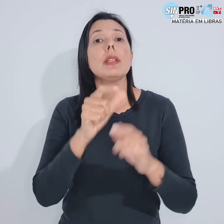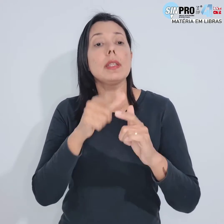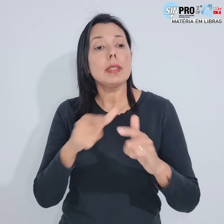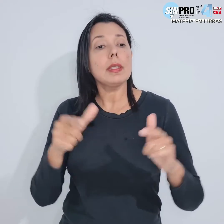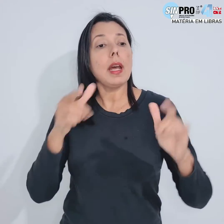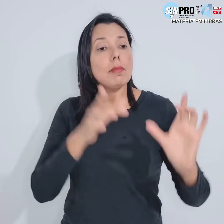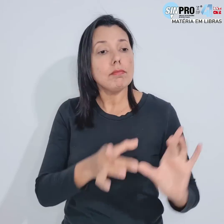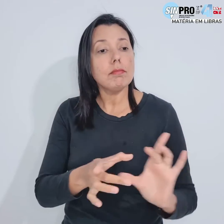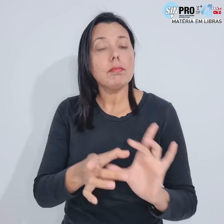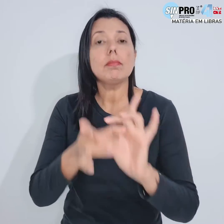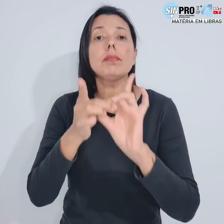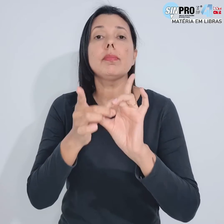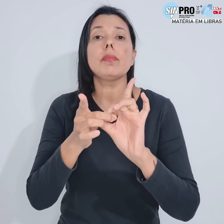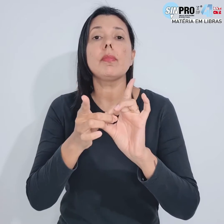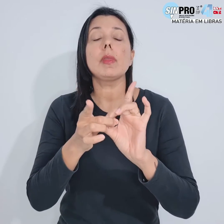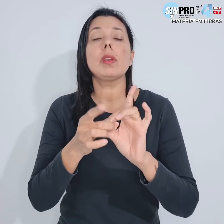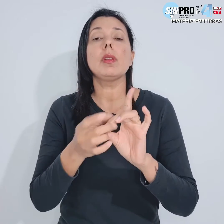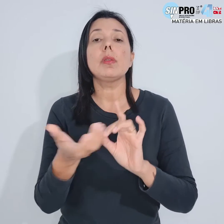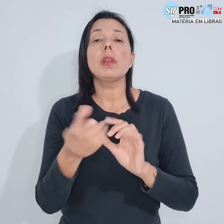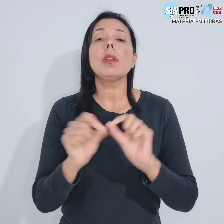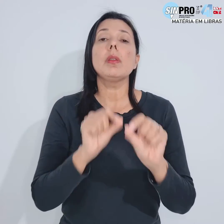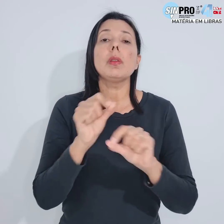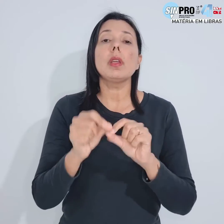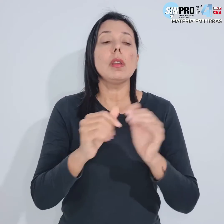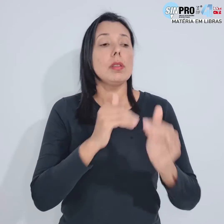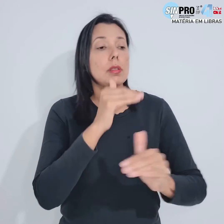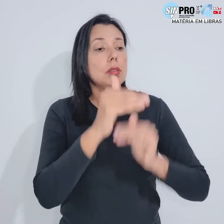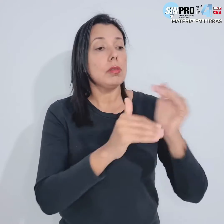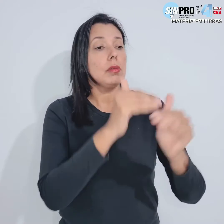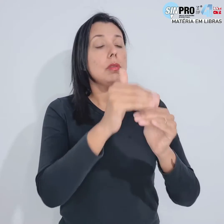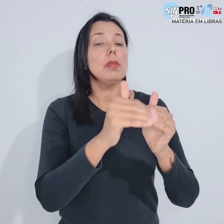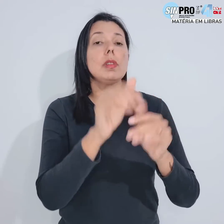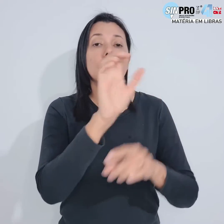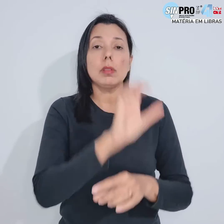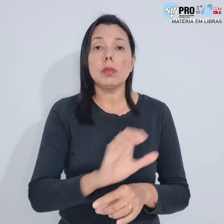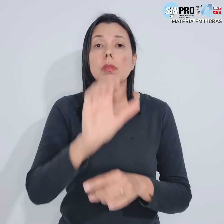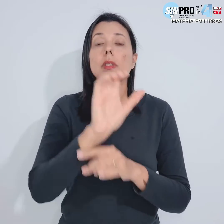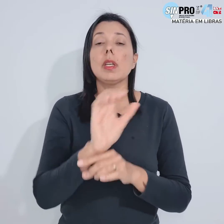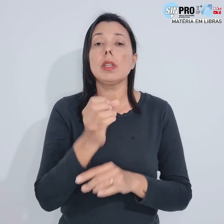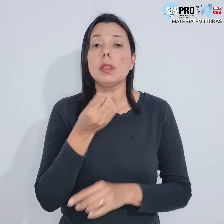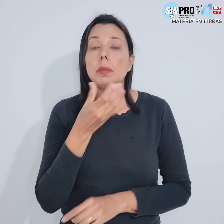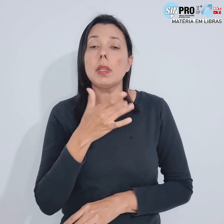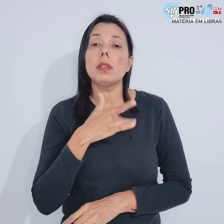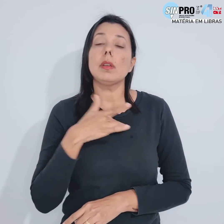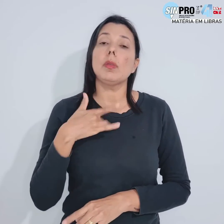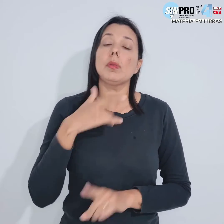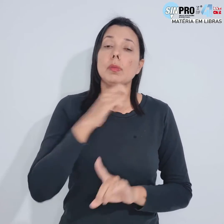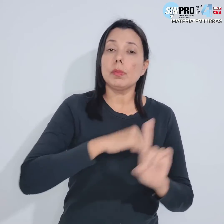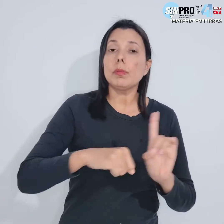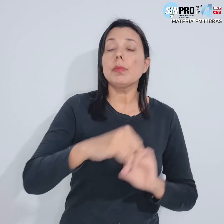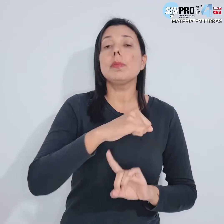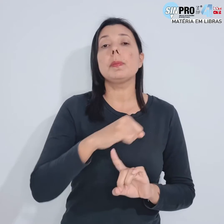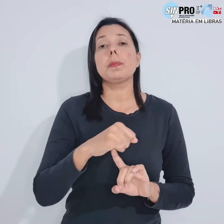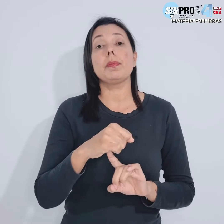estão linkados com a tentativa de desenvolver um estado de bem-estar social.